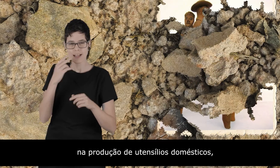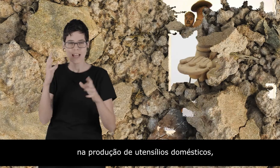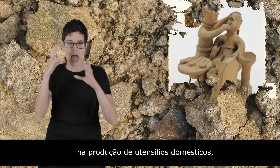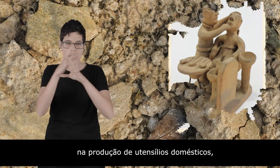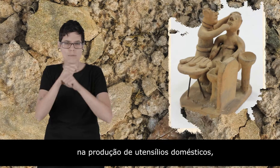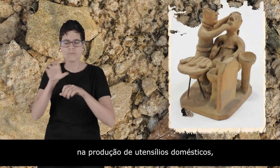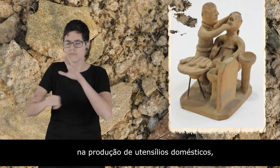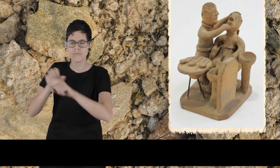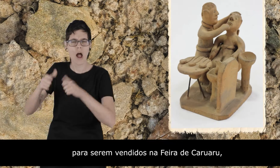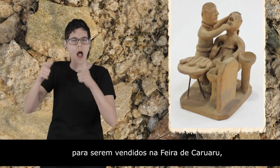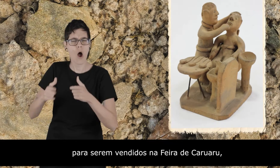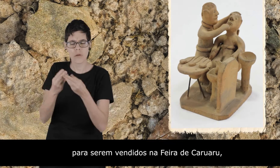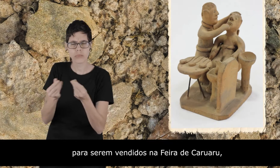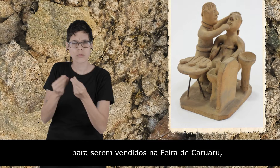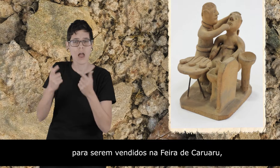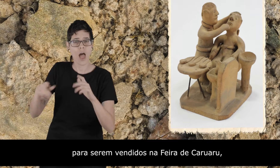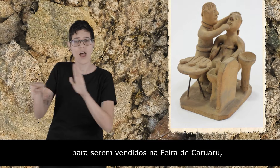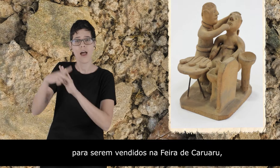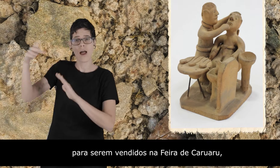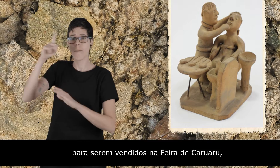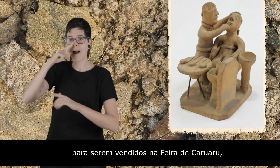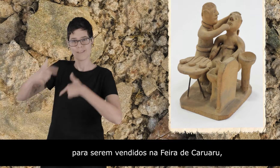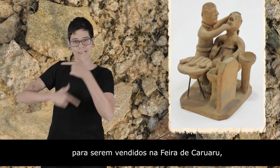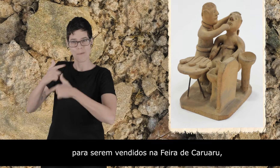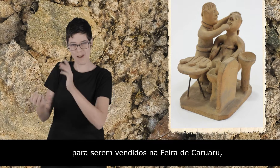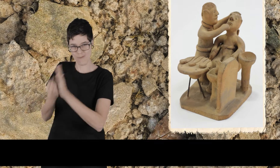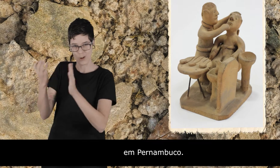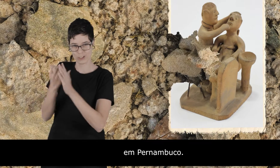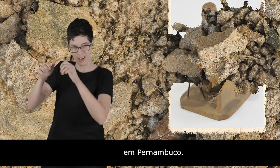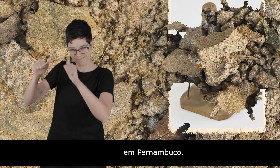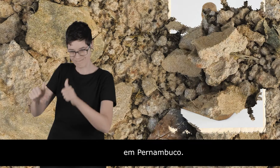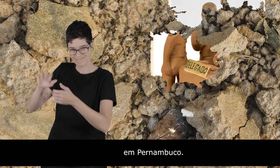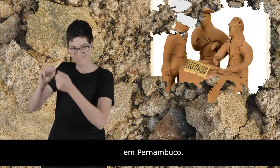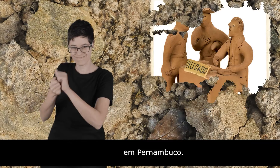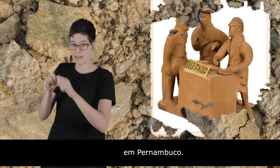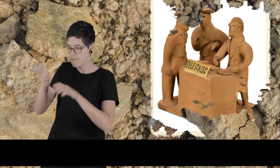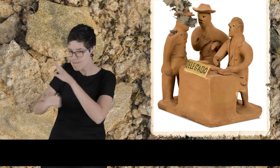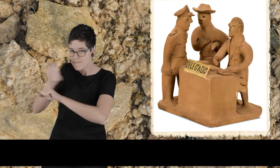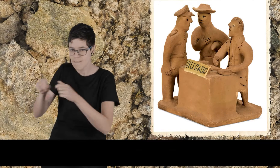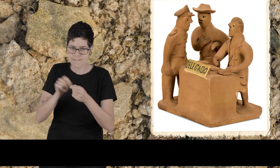de utensílios domésticos para serem vendidos na Feira de Caruaru, em Pernambuco.